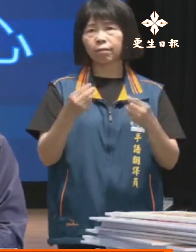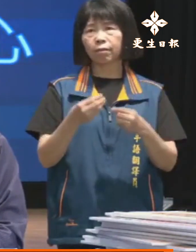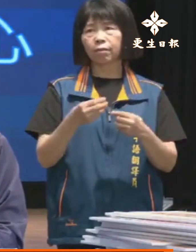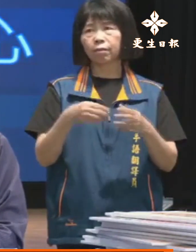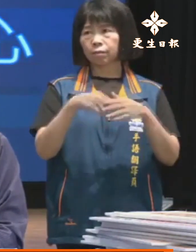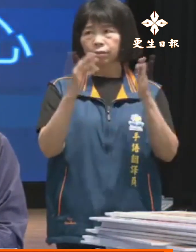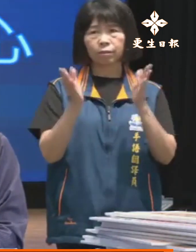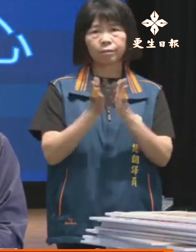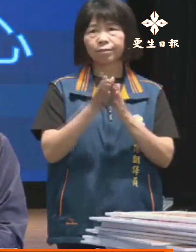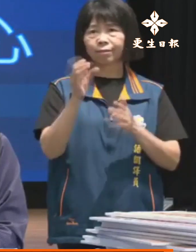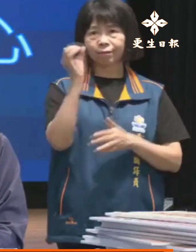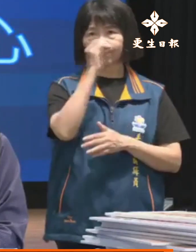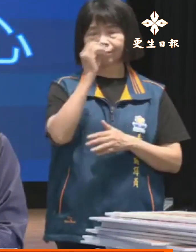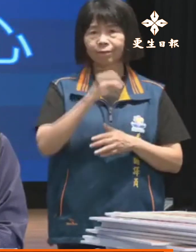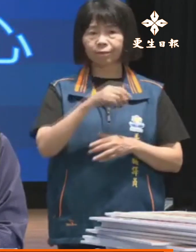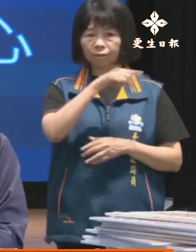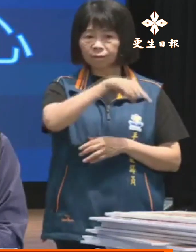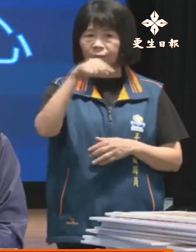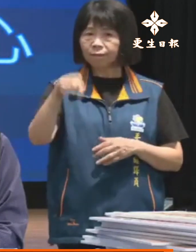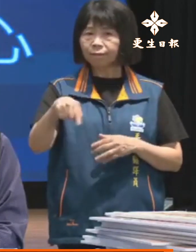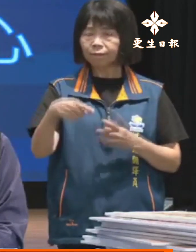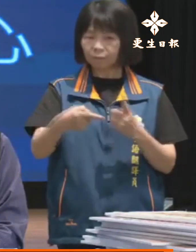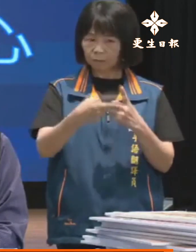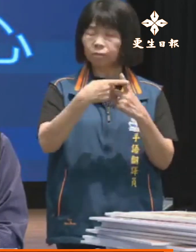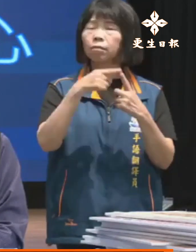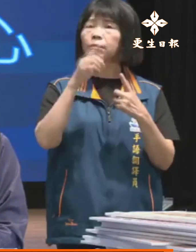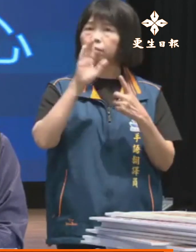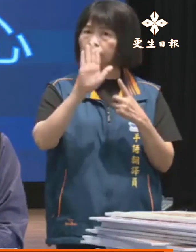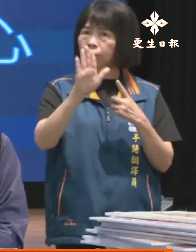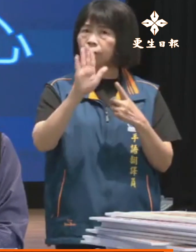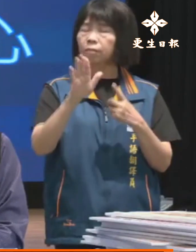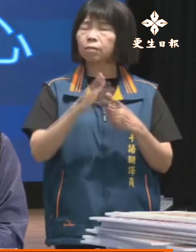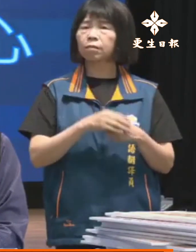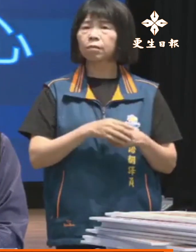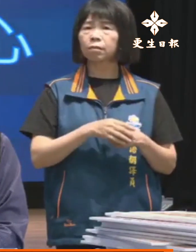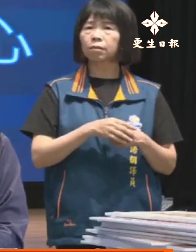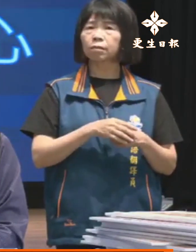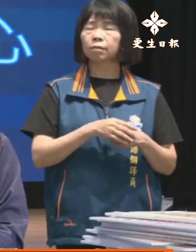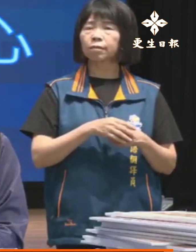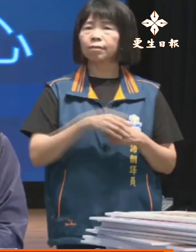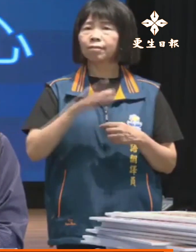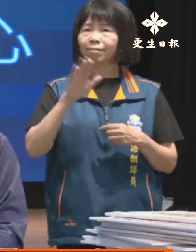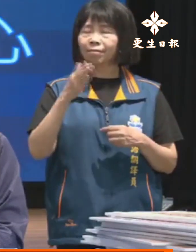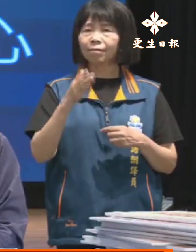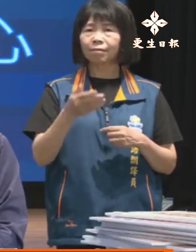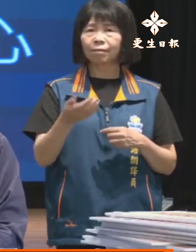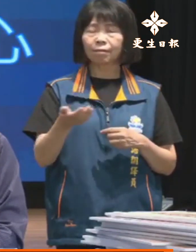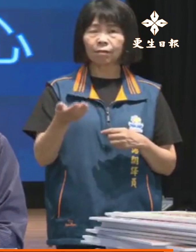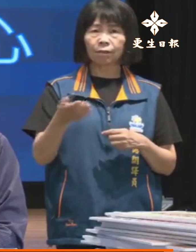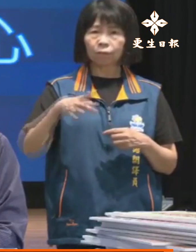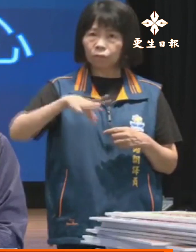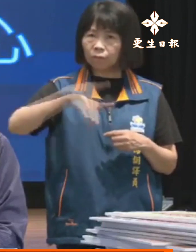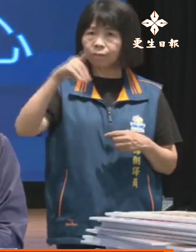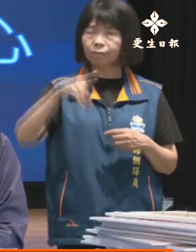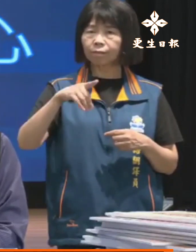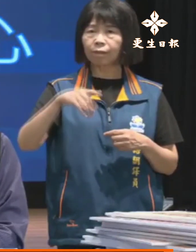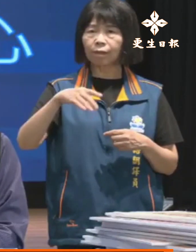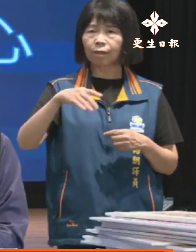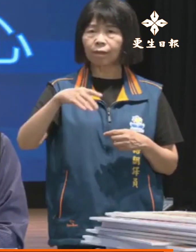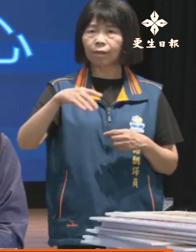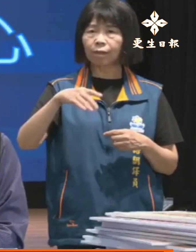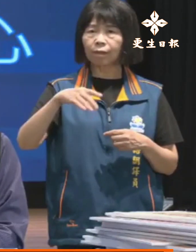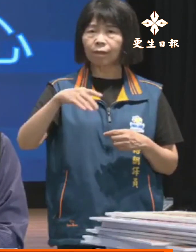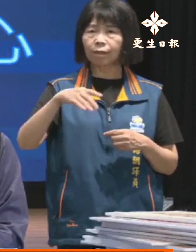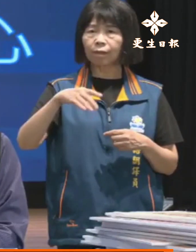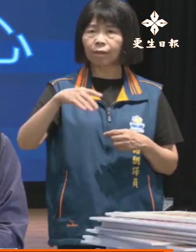出现，那比较早出现的是我们的看守所，那后来比较晚出现的是监狱啊。那这两个